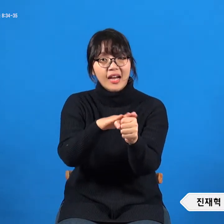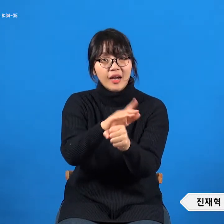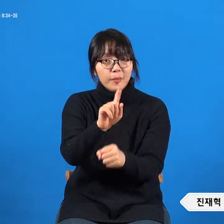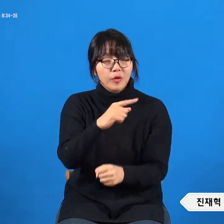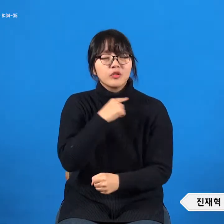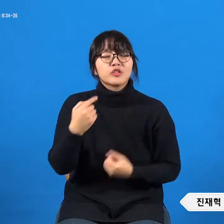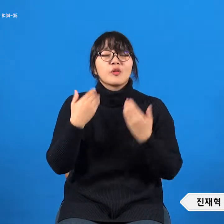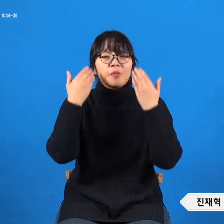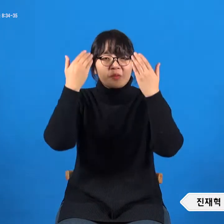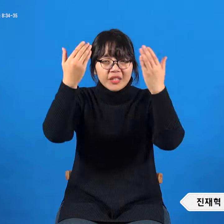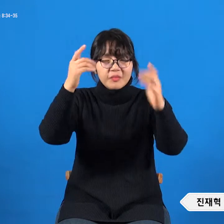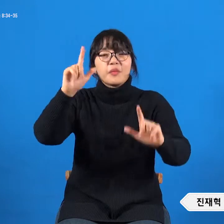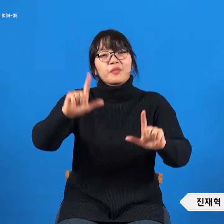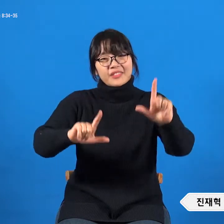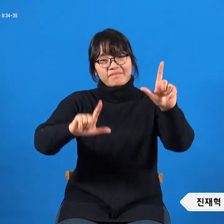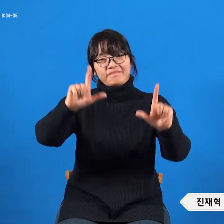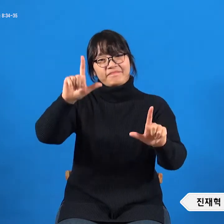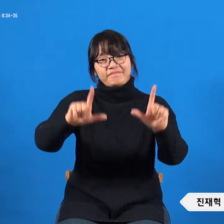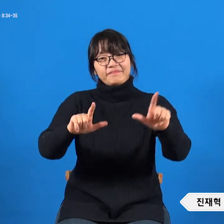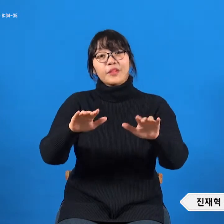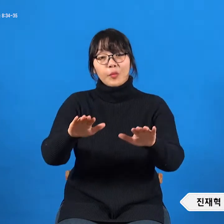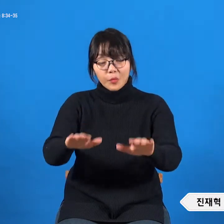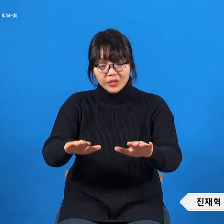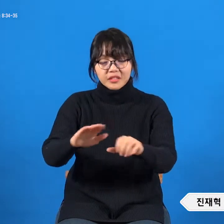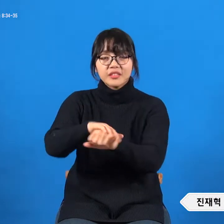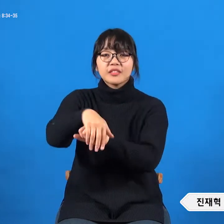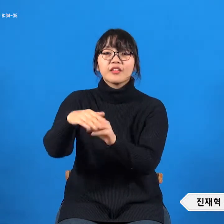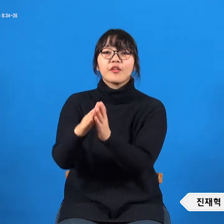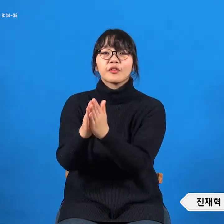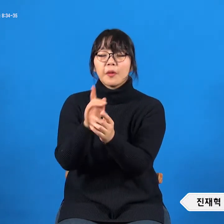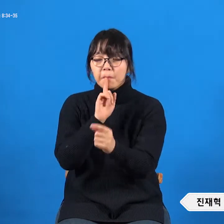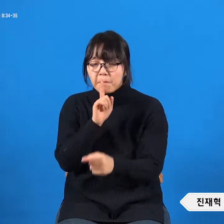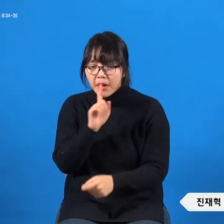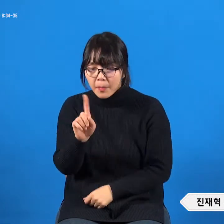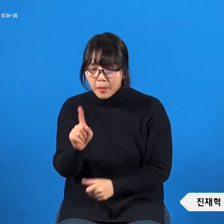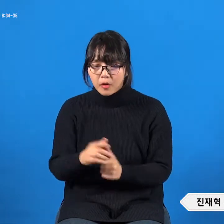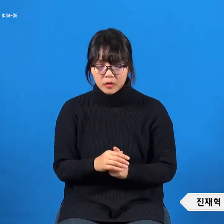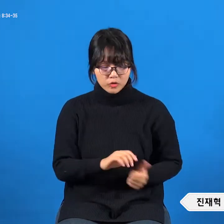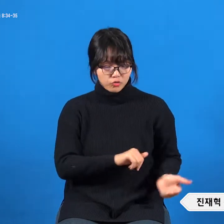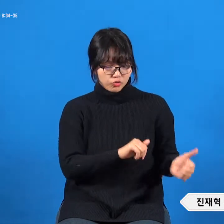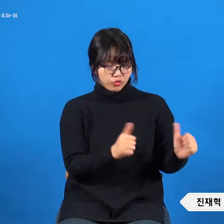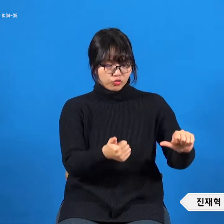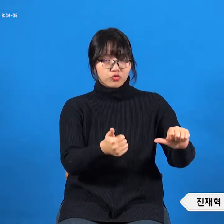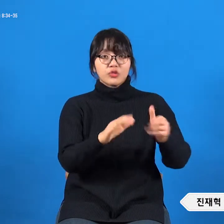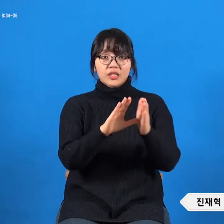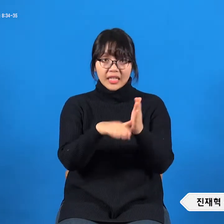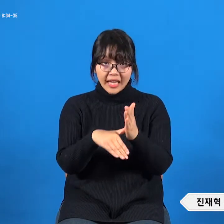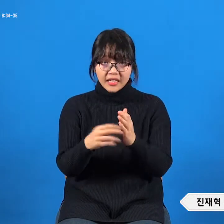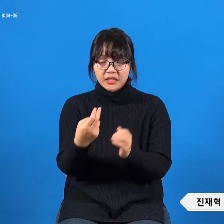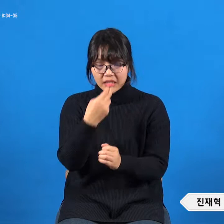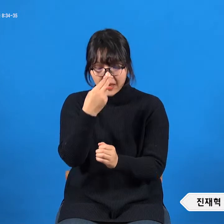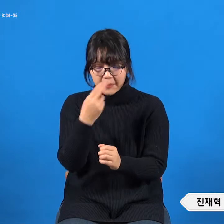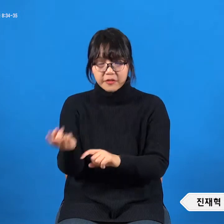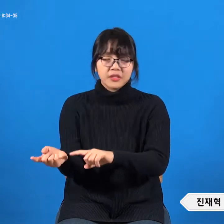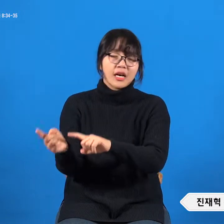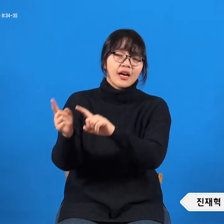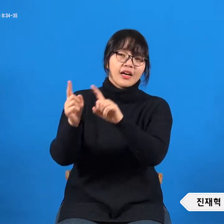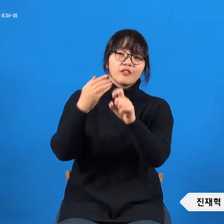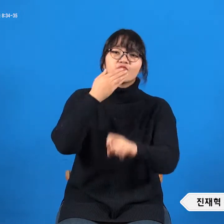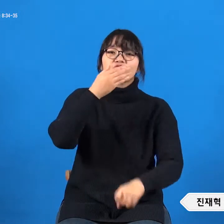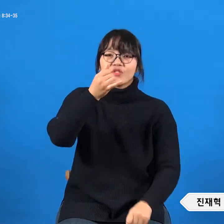섬김의 삶. 오늘 성경은 바로 우리가 죽을 때 생명을 살린다고